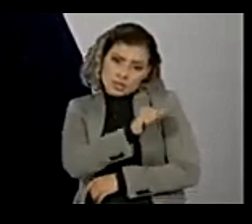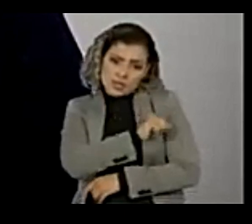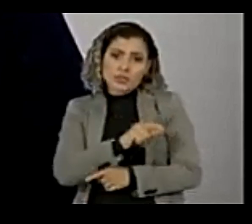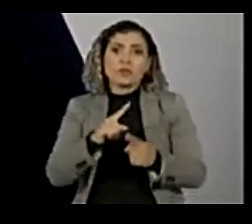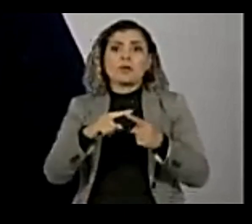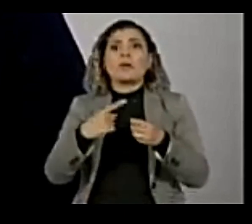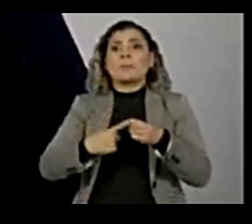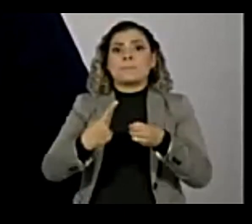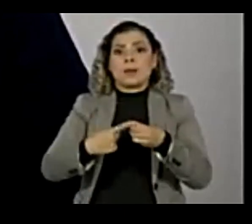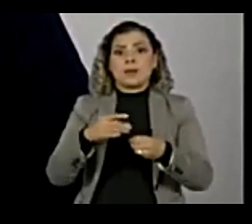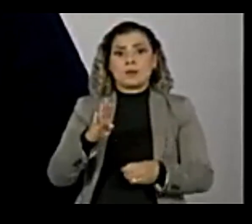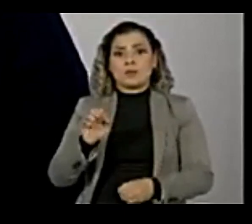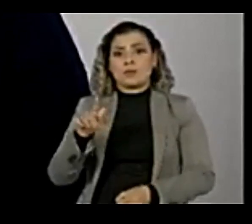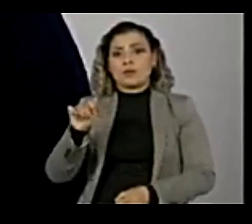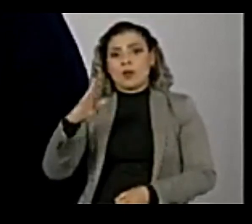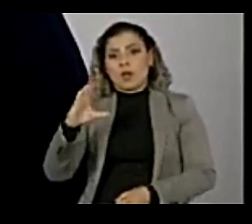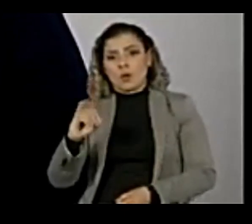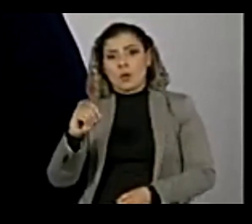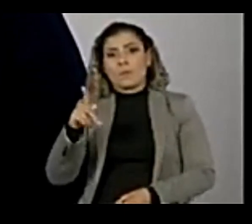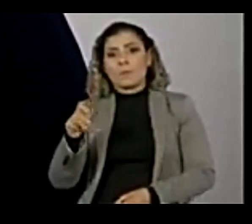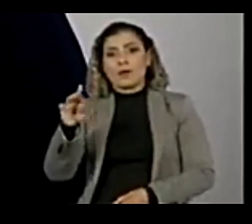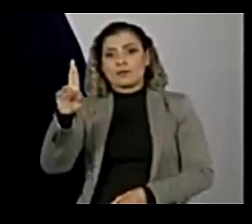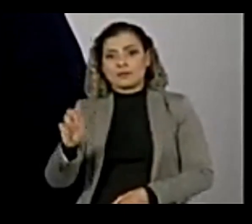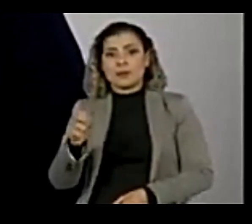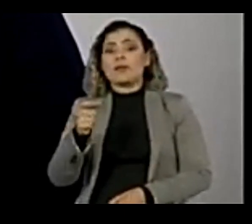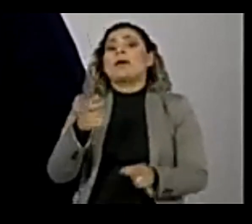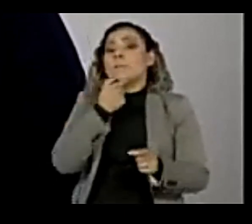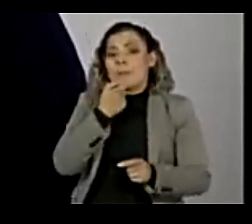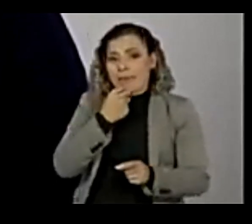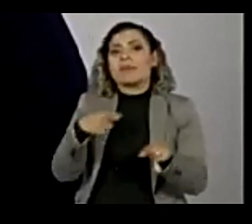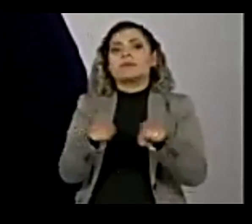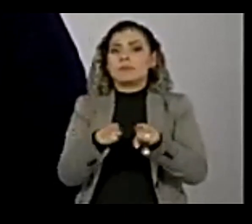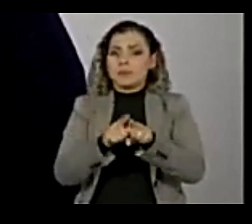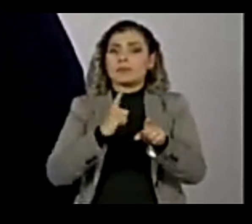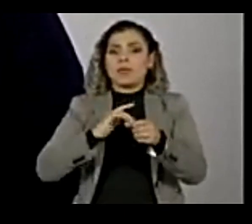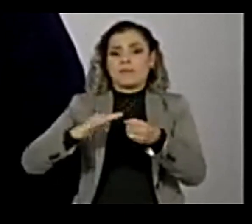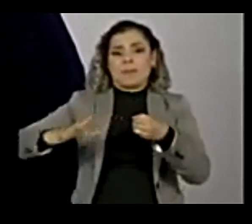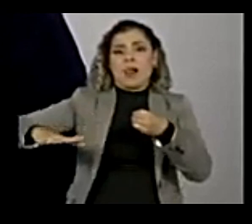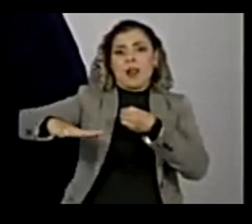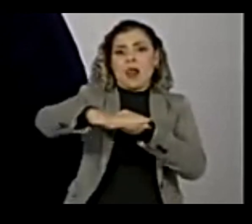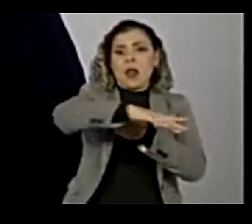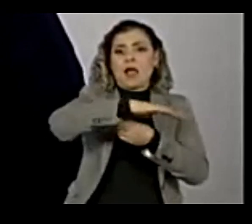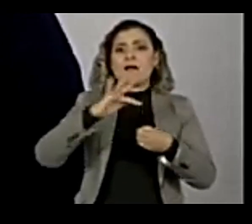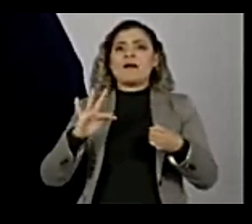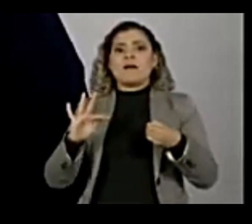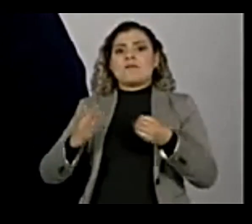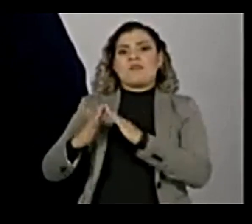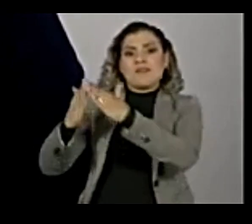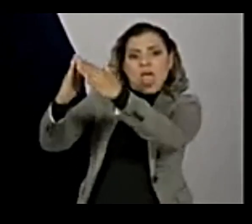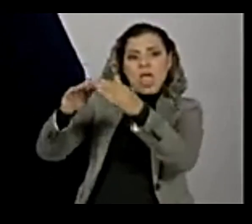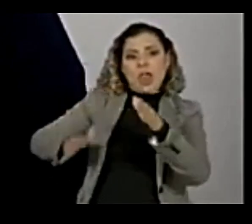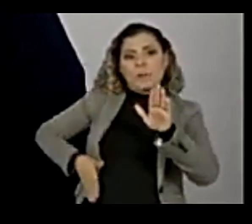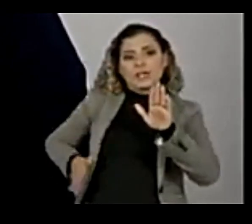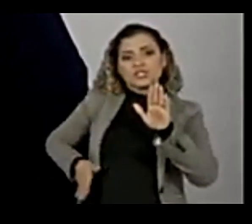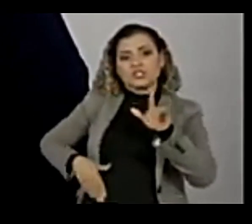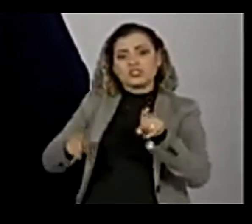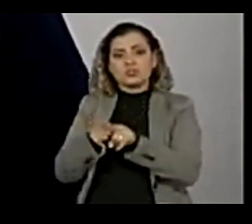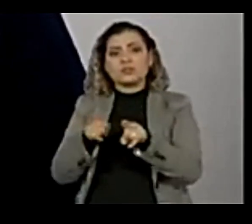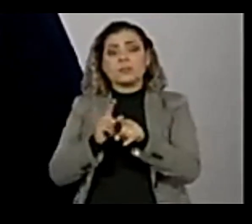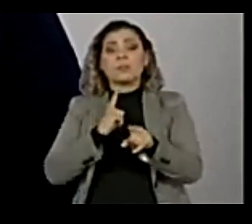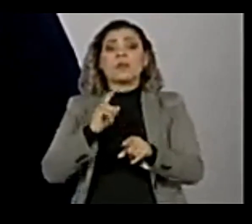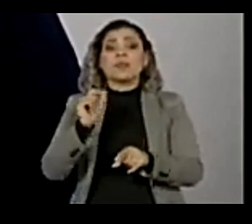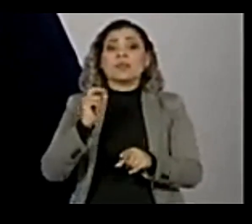um bairro chamado Buraco do Padre, e você comenta que era um lugar cercado de favelas, com muita bandidagem, e faz até uma piada